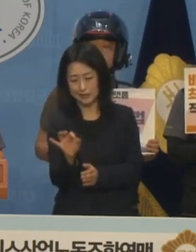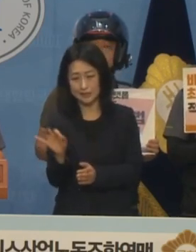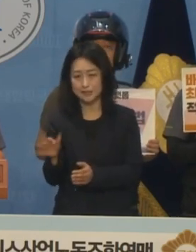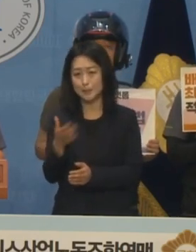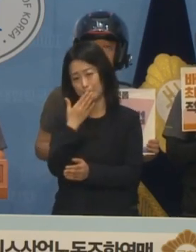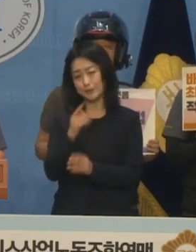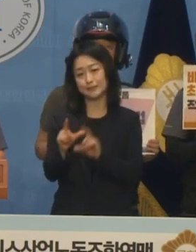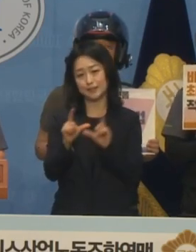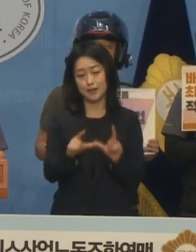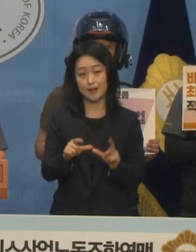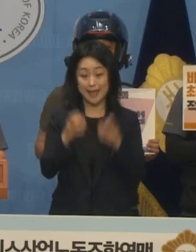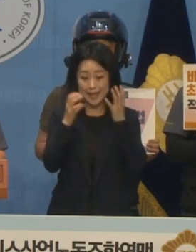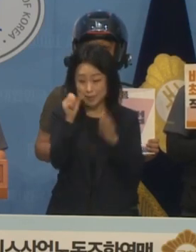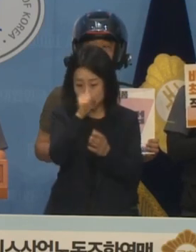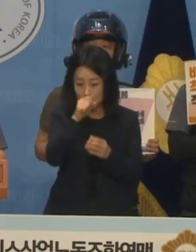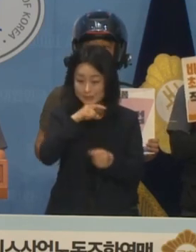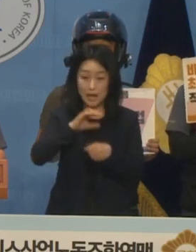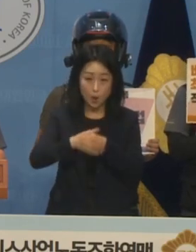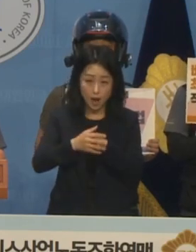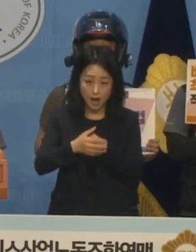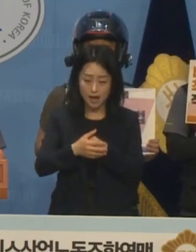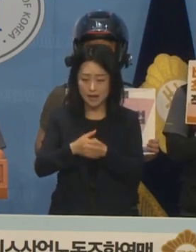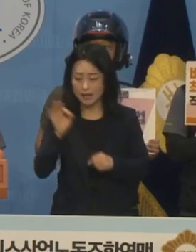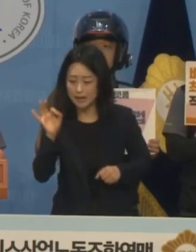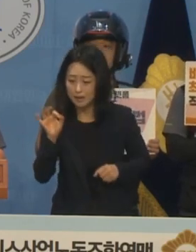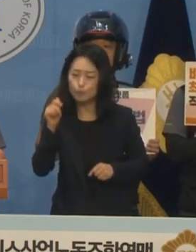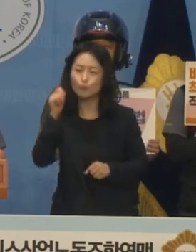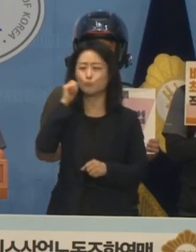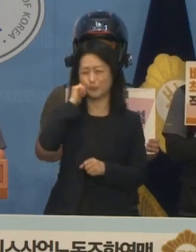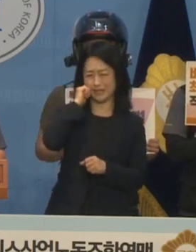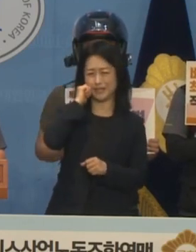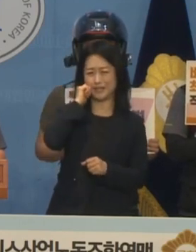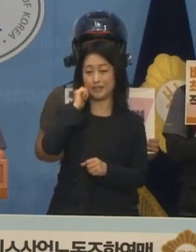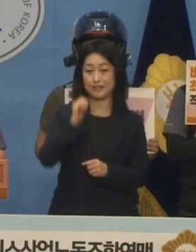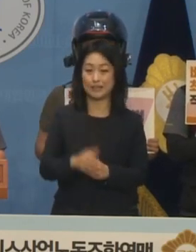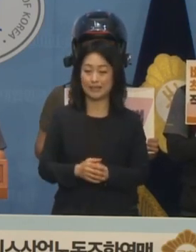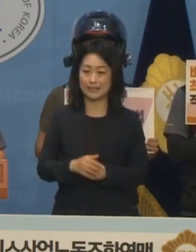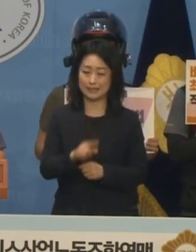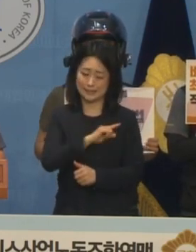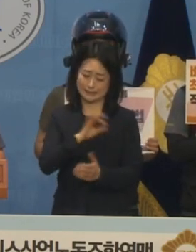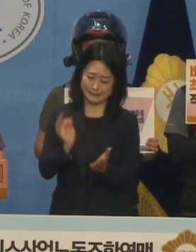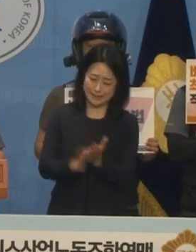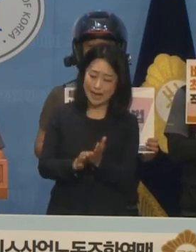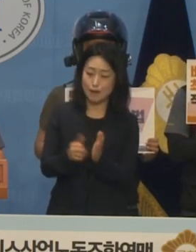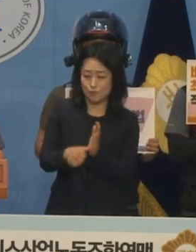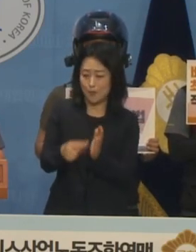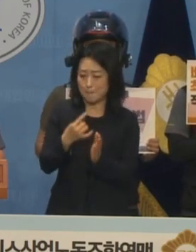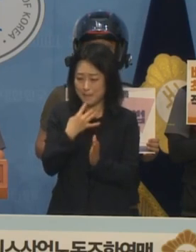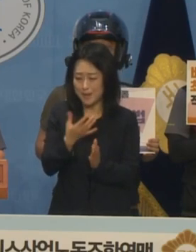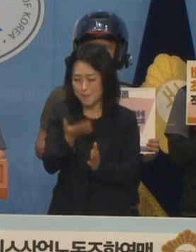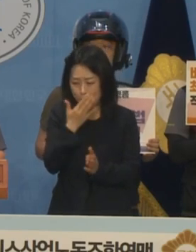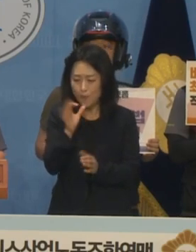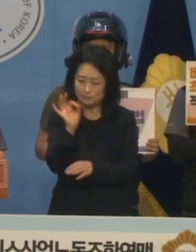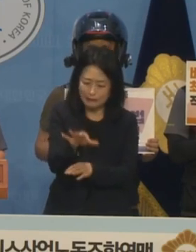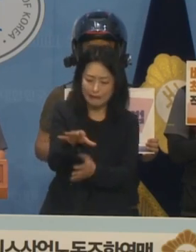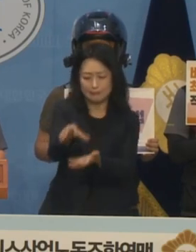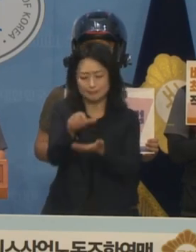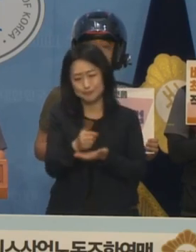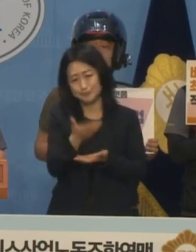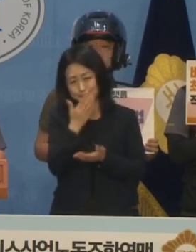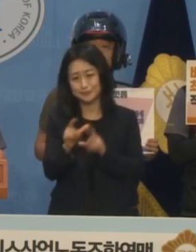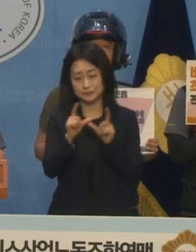될 시점입니다. 우리 노동자들의 삶이 참으로 팍팍합니다. 장을 보러 가서 몇 번씩 물건을 들었다 놨다